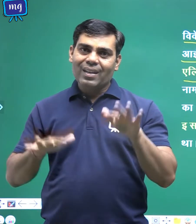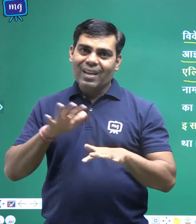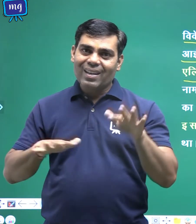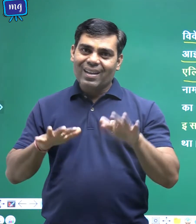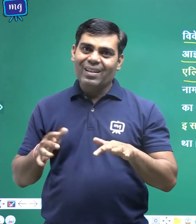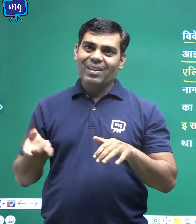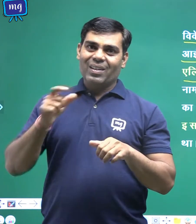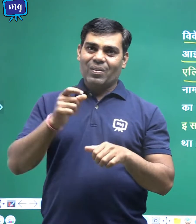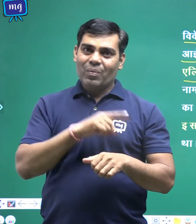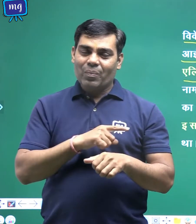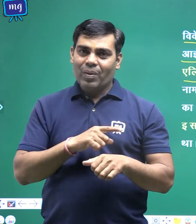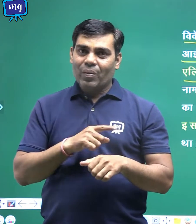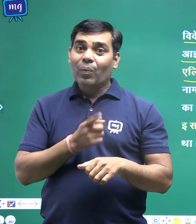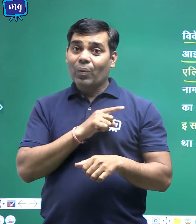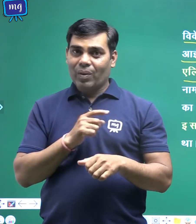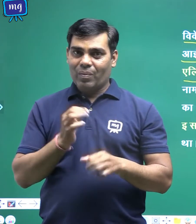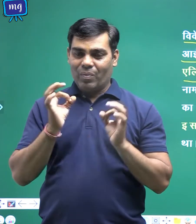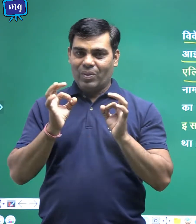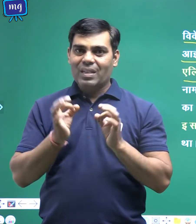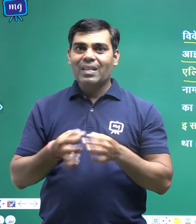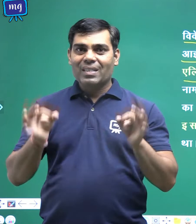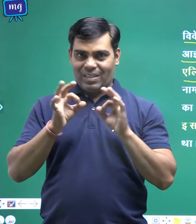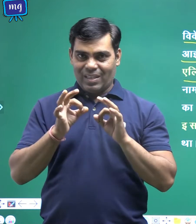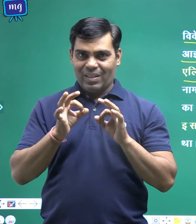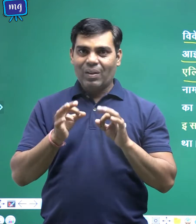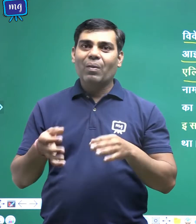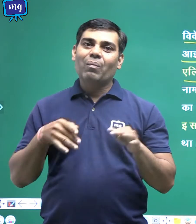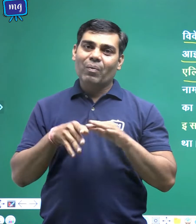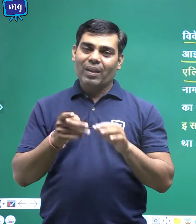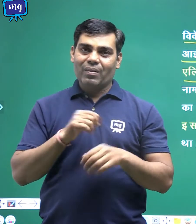उन्होंने बहुत अच्छी भूमिका निभाई थी।